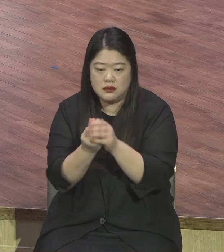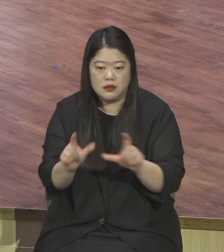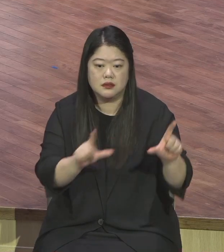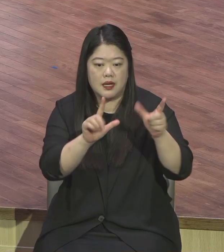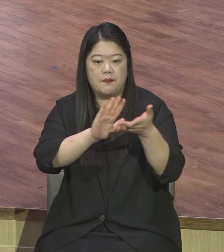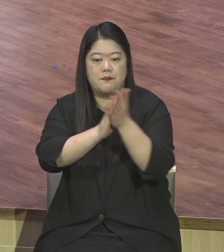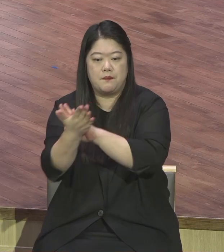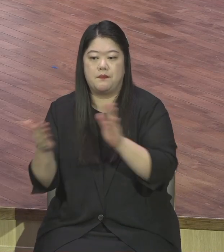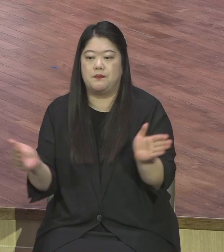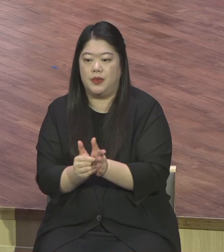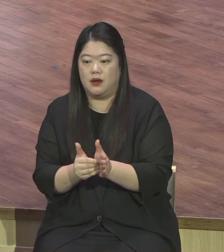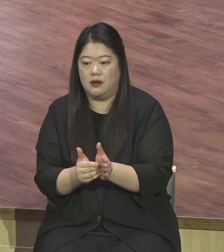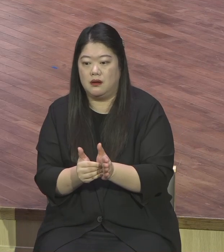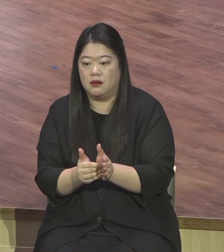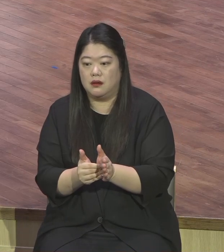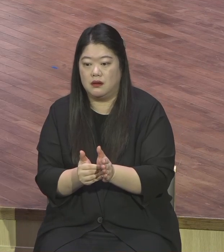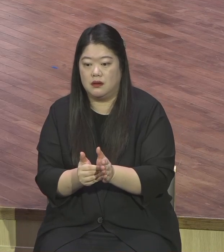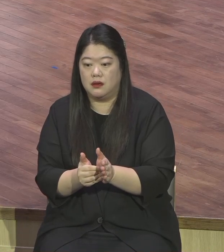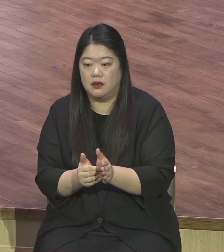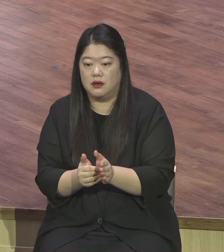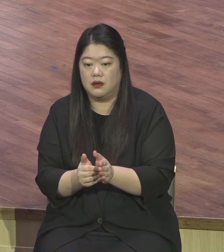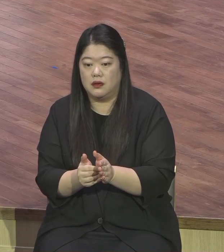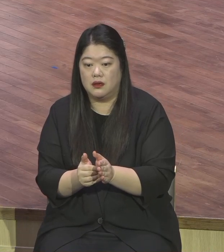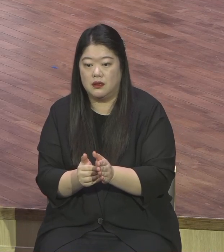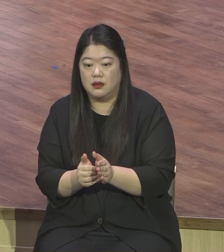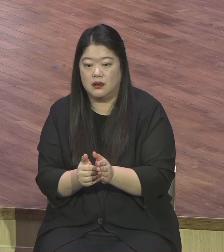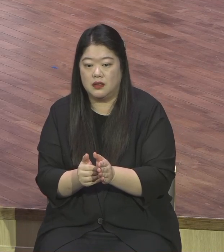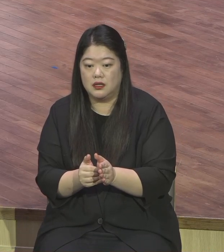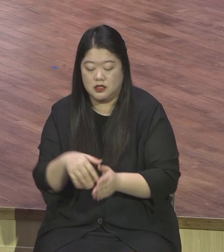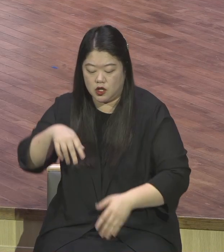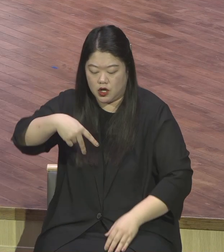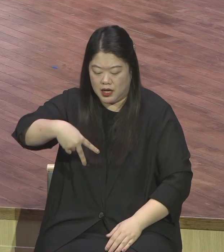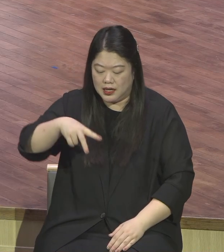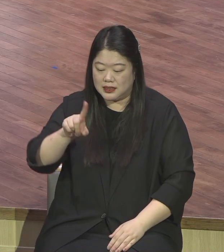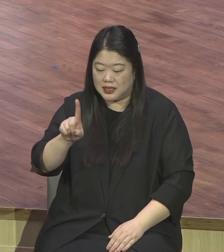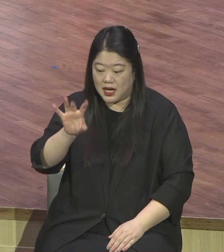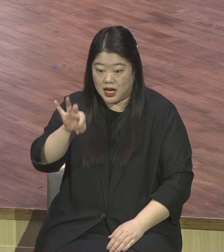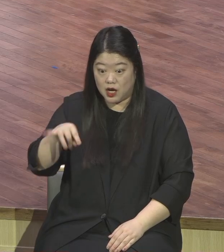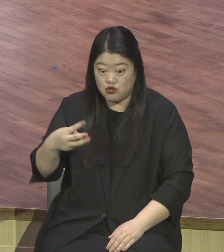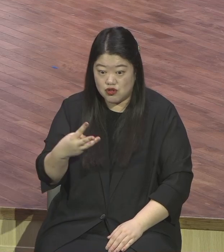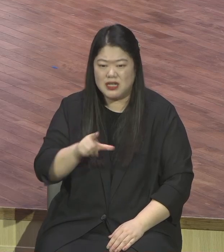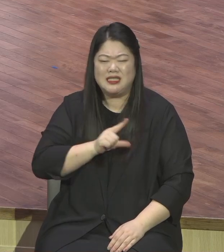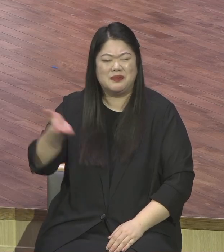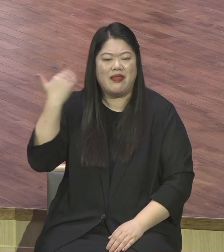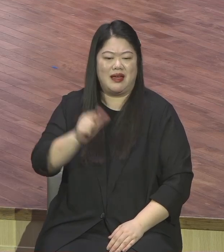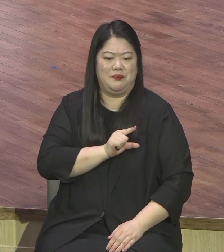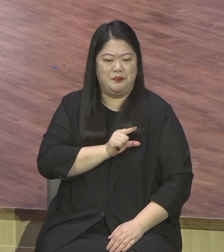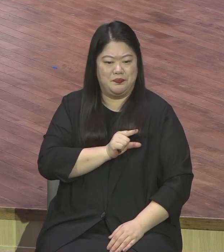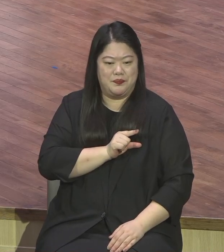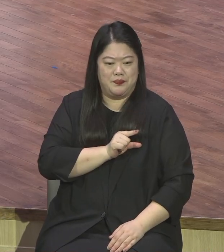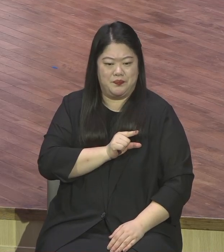여기에 대해서 바울은 그것이 전적인 하나님의 은혜였다.